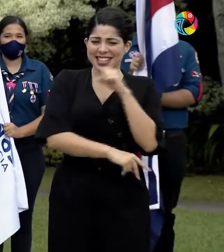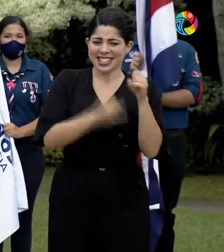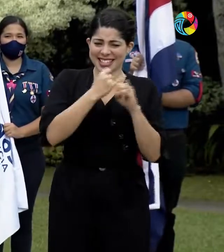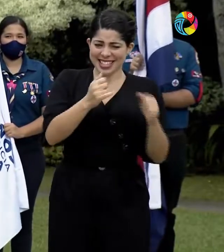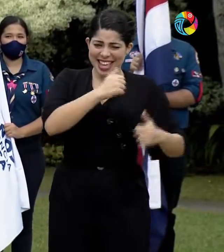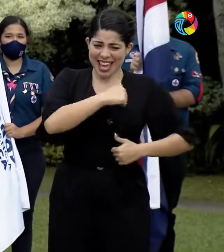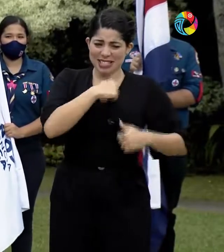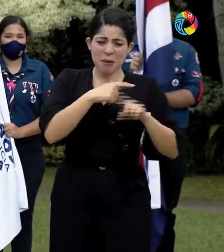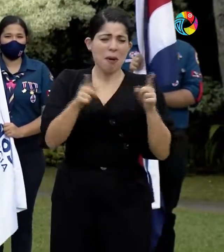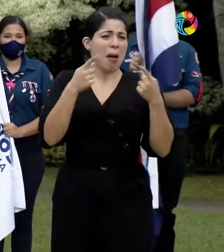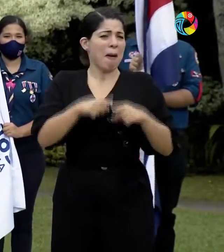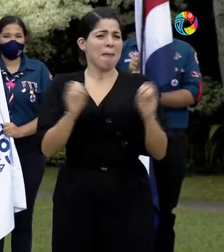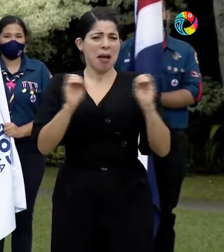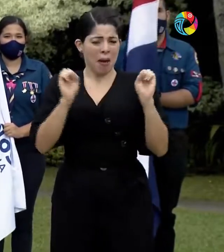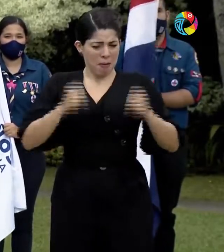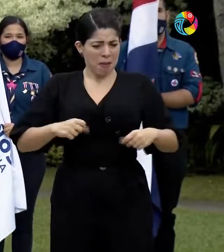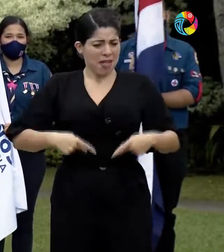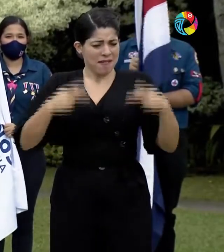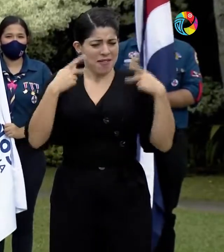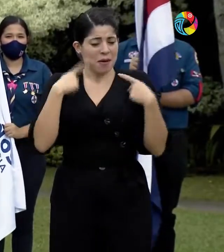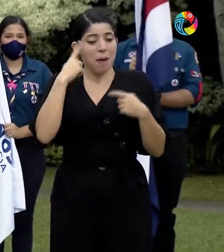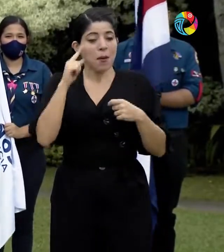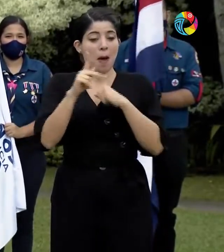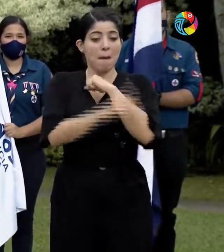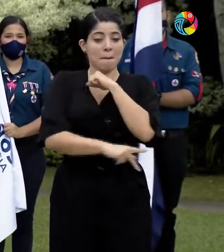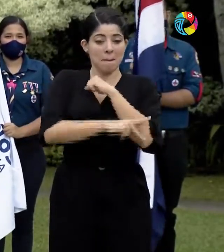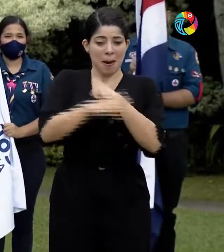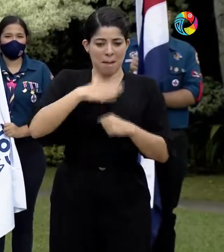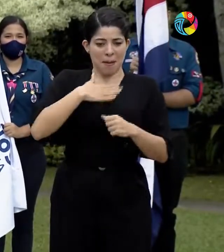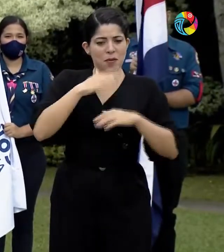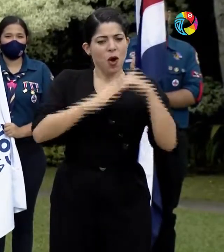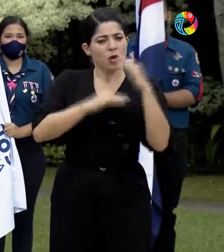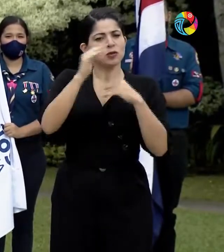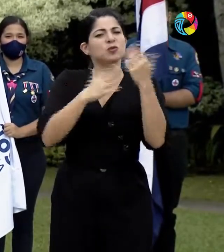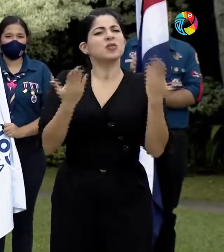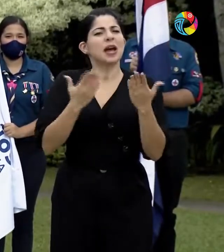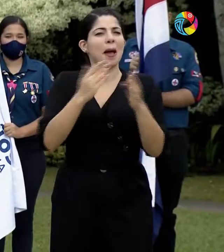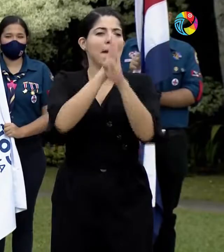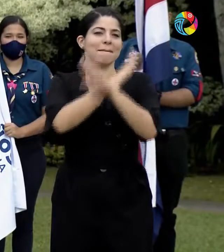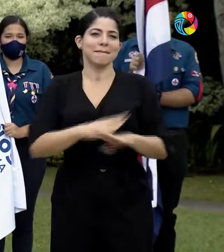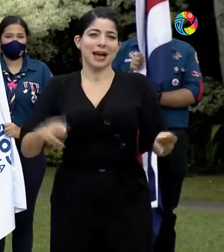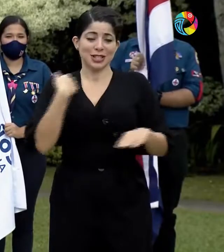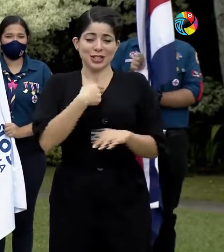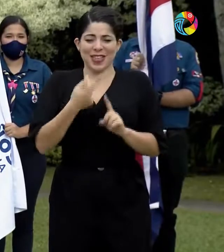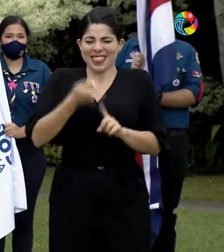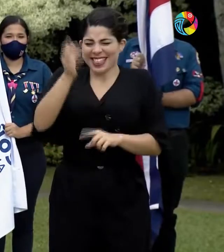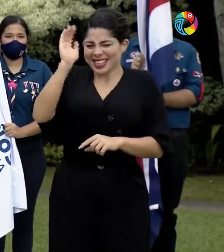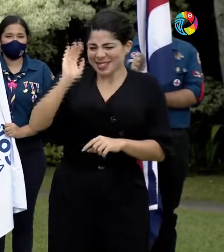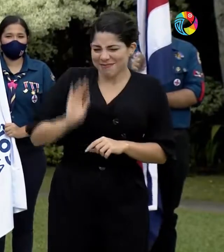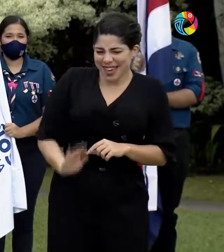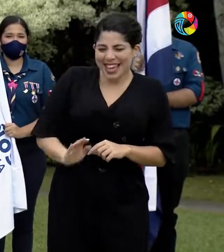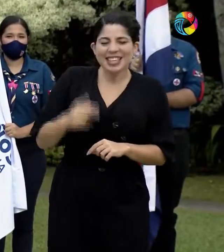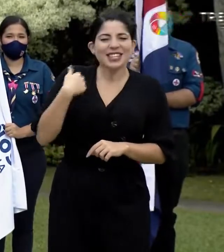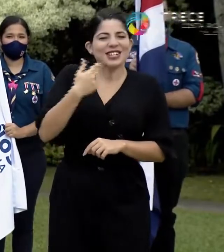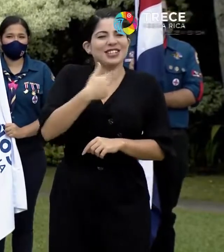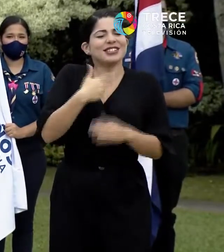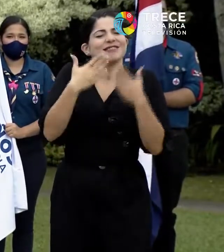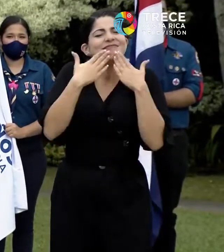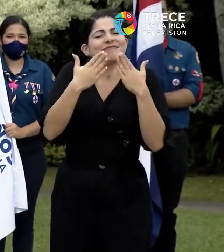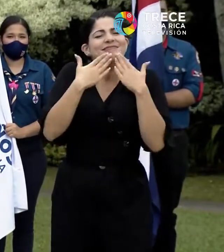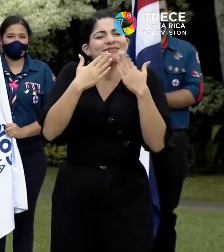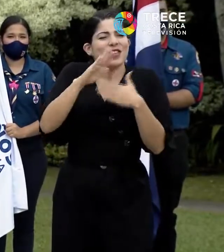nada les va a pasar, porque un país unido es lo que construye paz. Y nosotros los niños desde chiquititos estamos agradecidos de